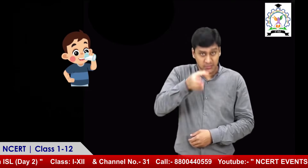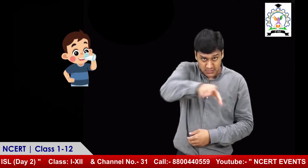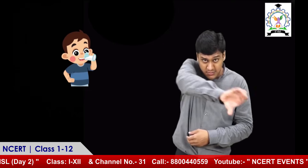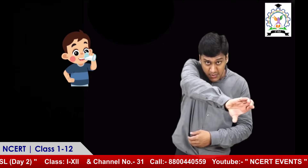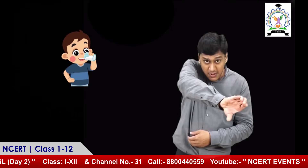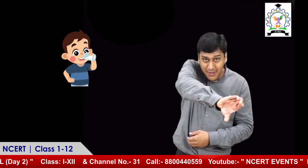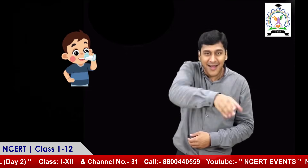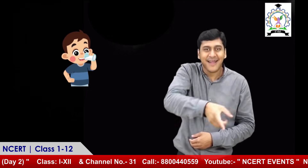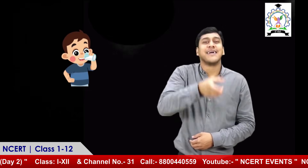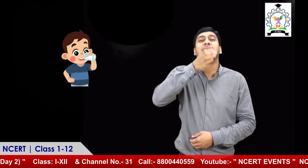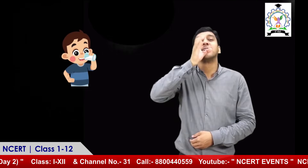हैं।